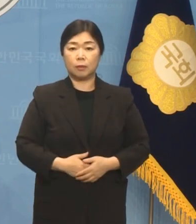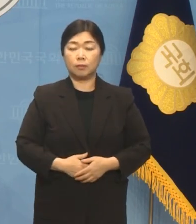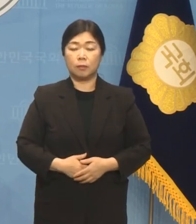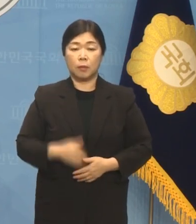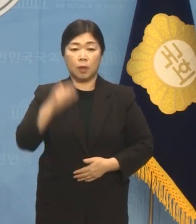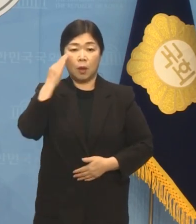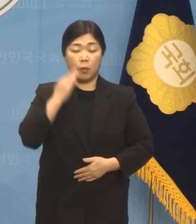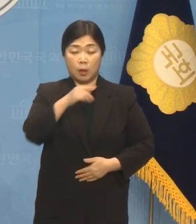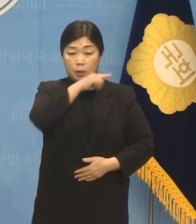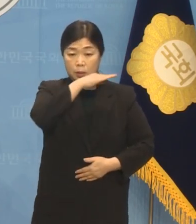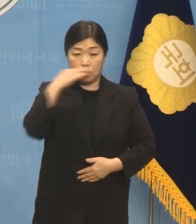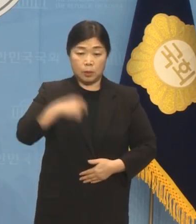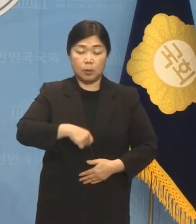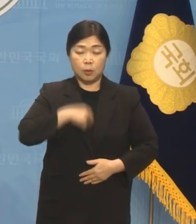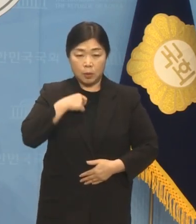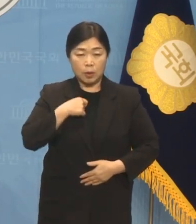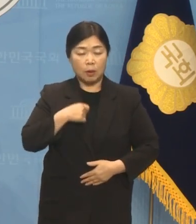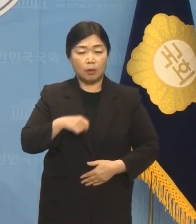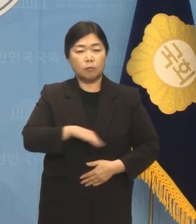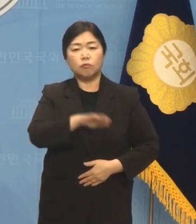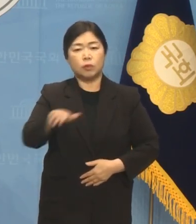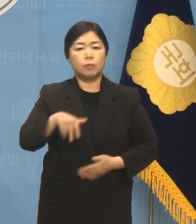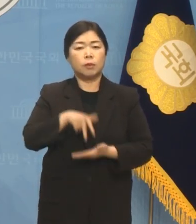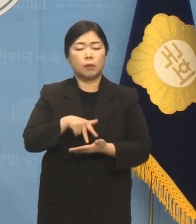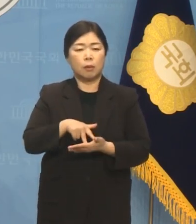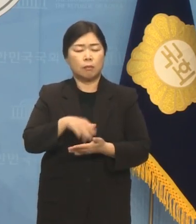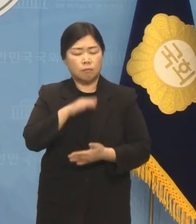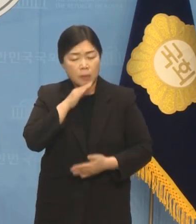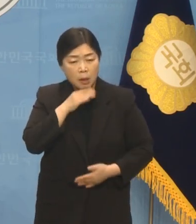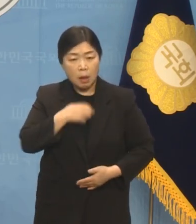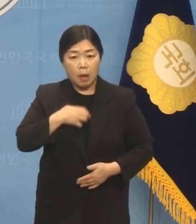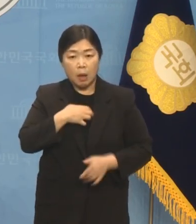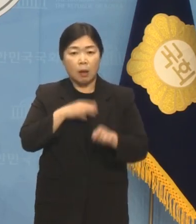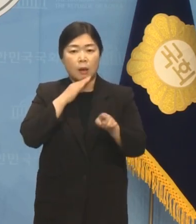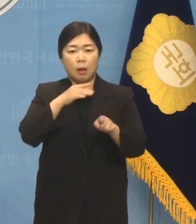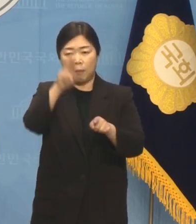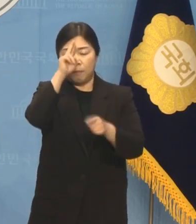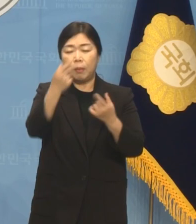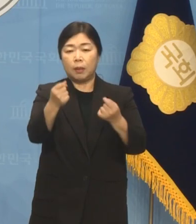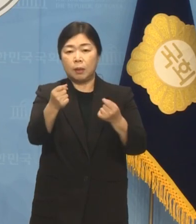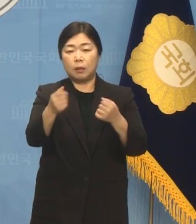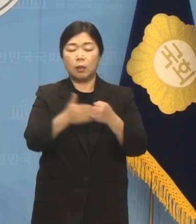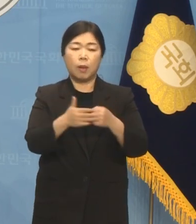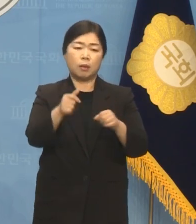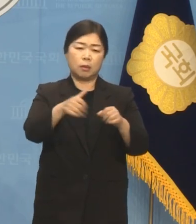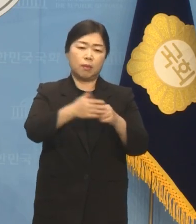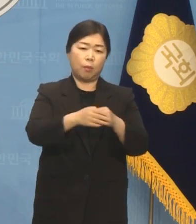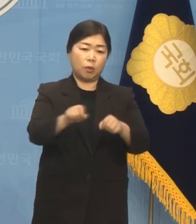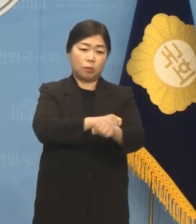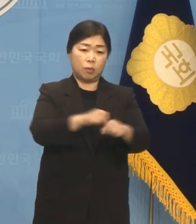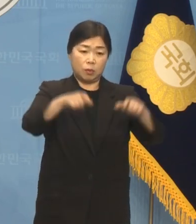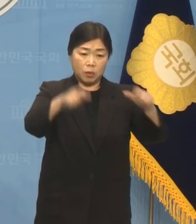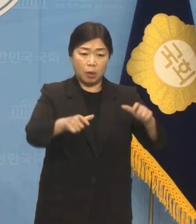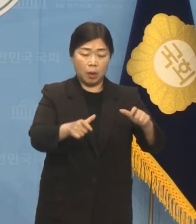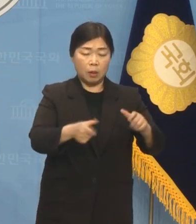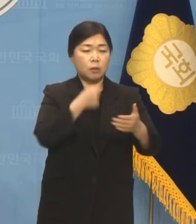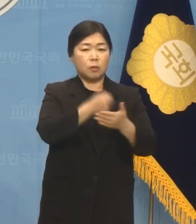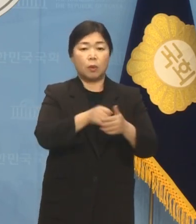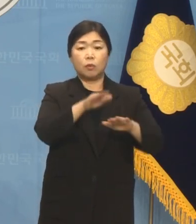사실로 드러났습니다. 더 이상 마포 관광특구 지정의 실패를 반복할 이유가